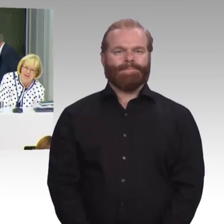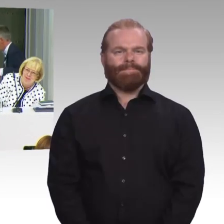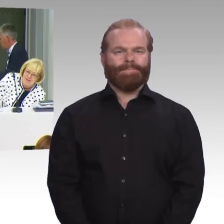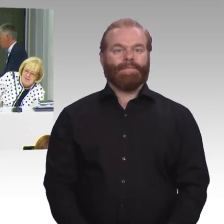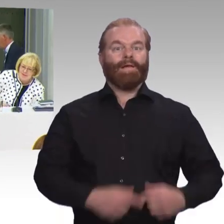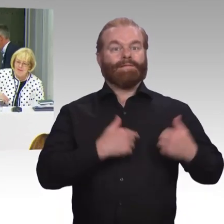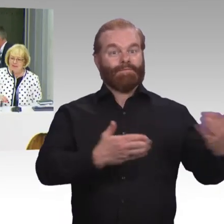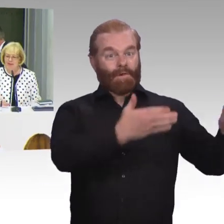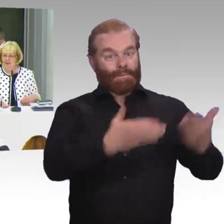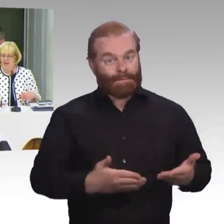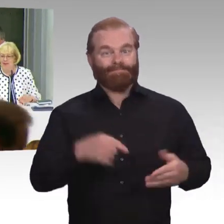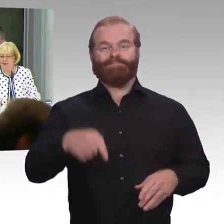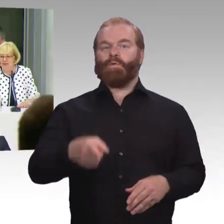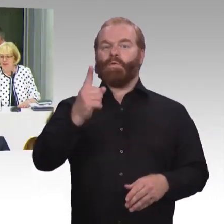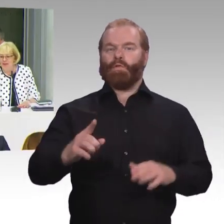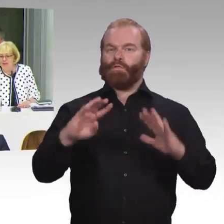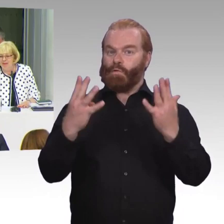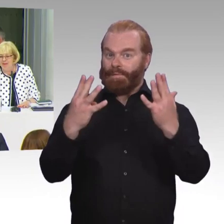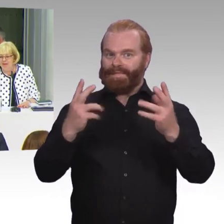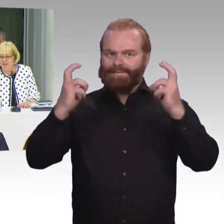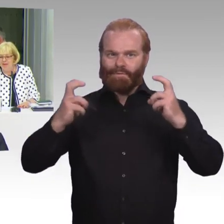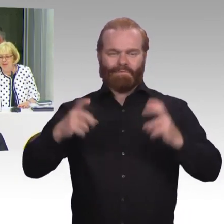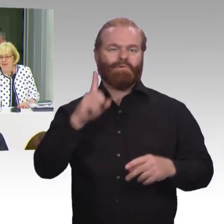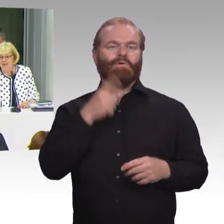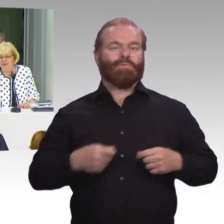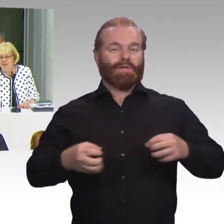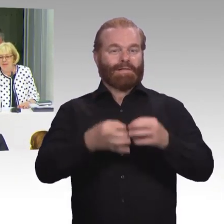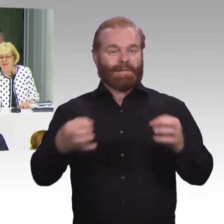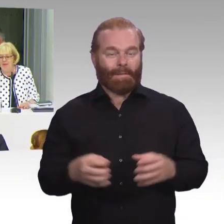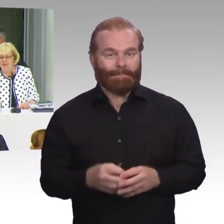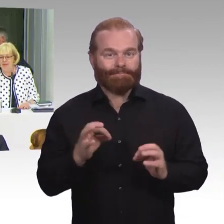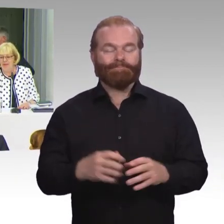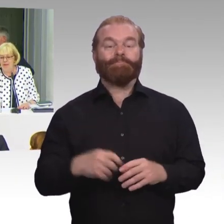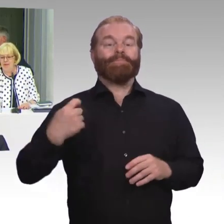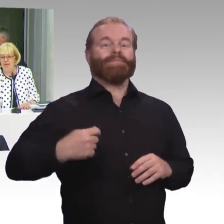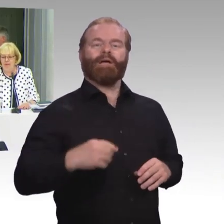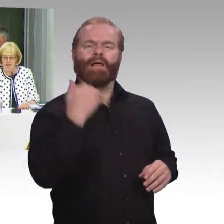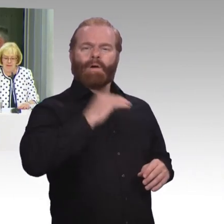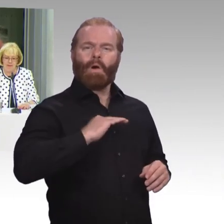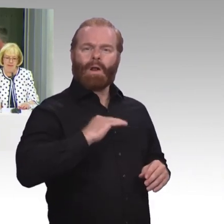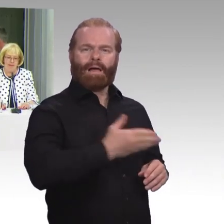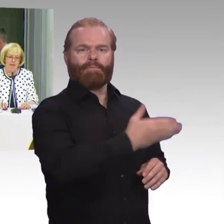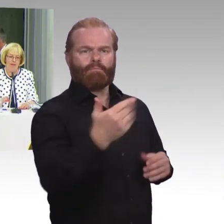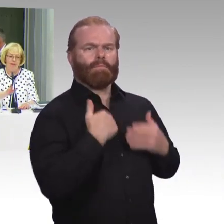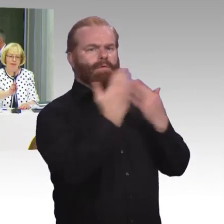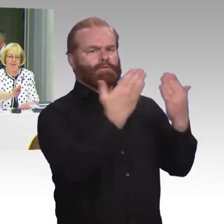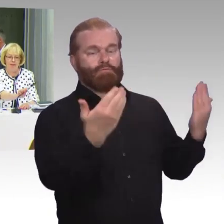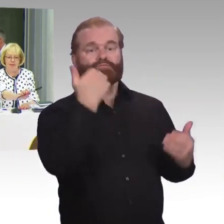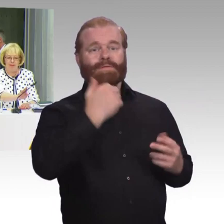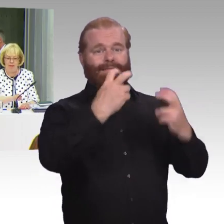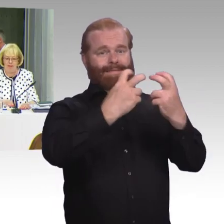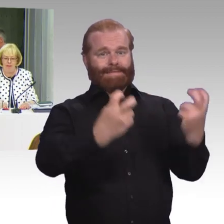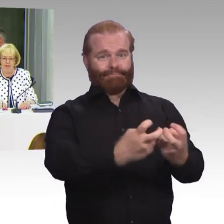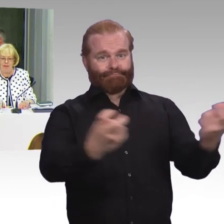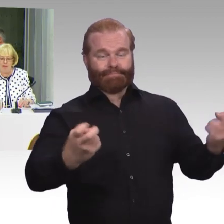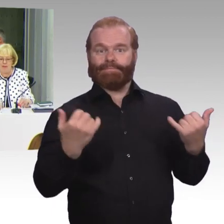Die Sitzung ist eröffnet. Ich habe die heutige Sitzung auf Verlangen der Bundeskanzlerin gemäß Artikel